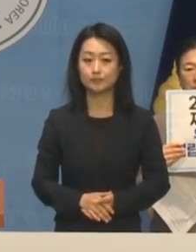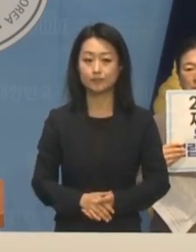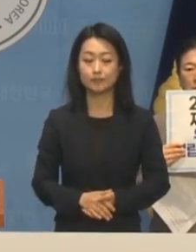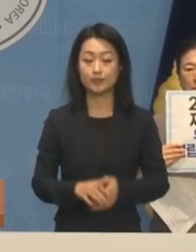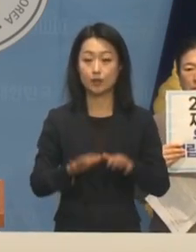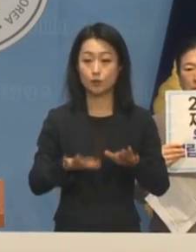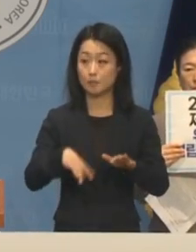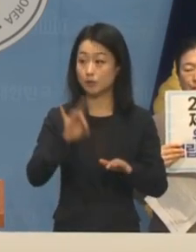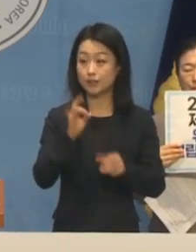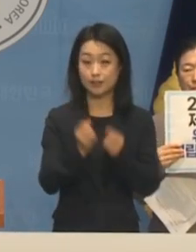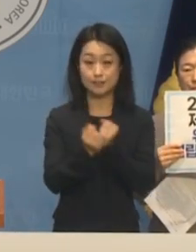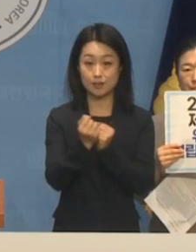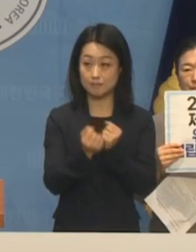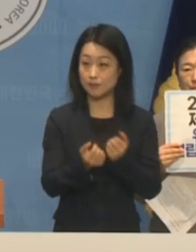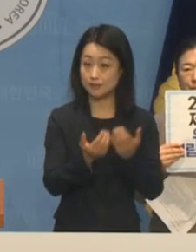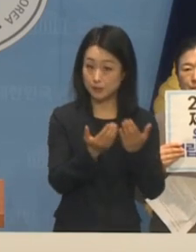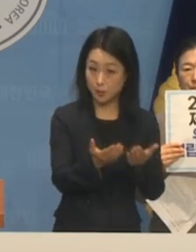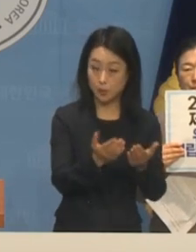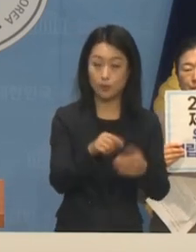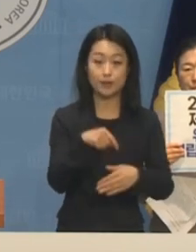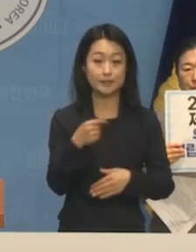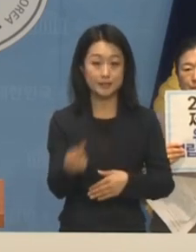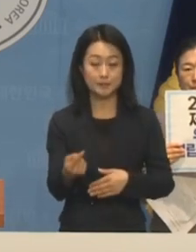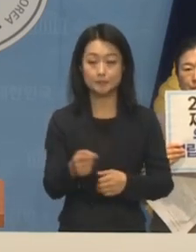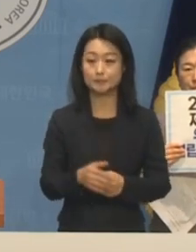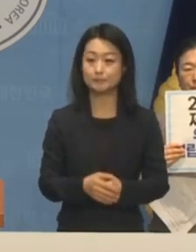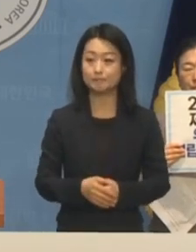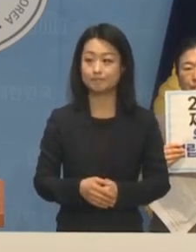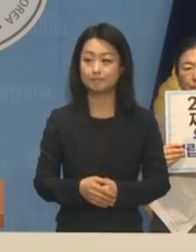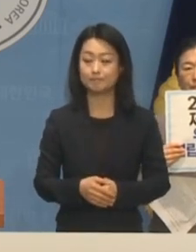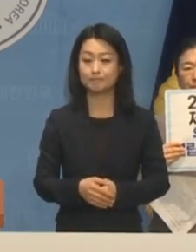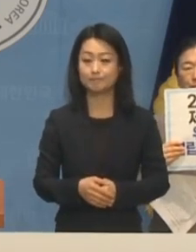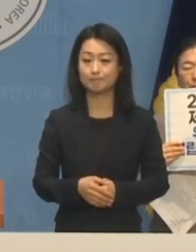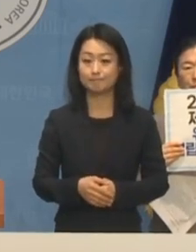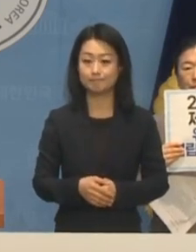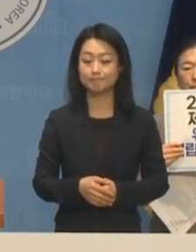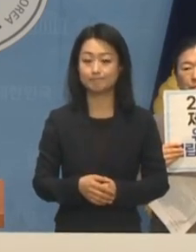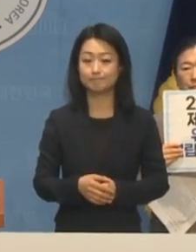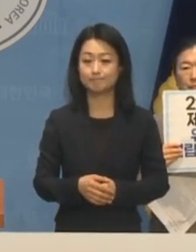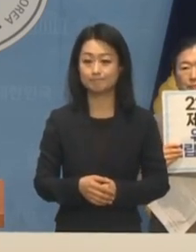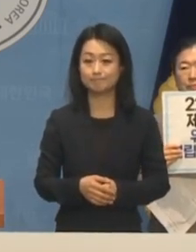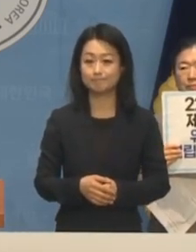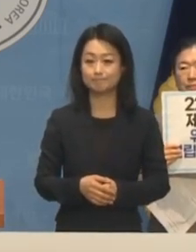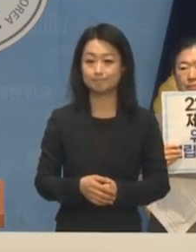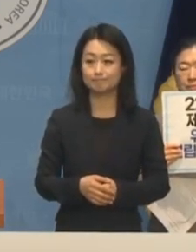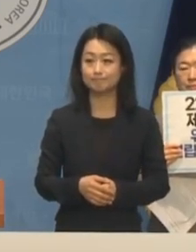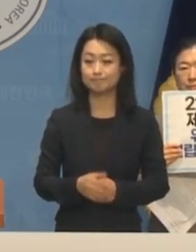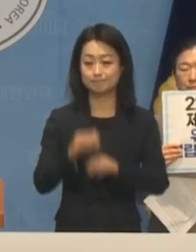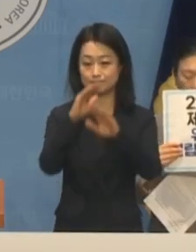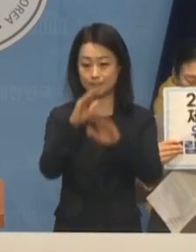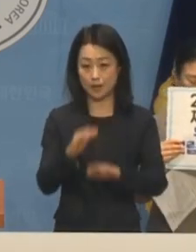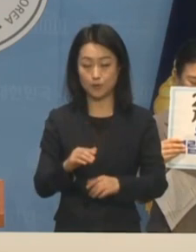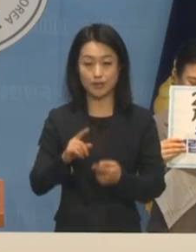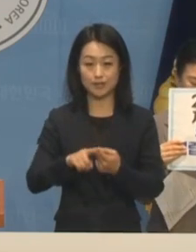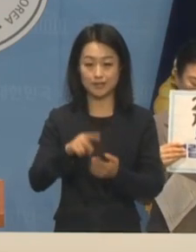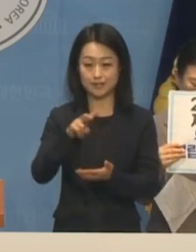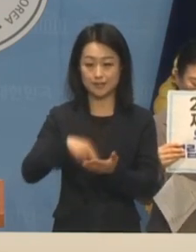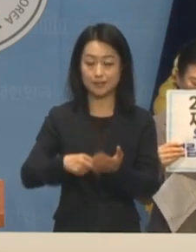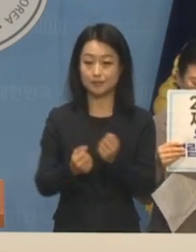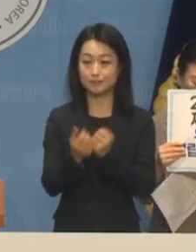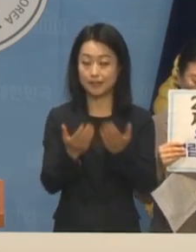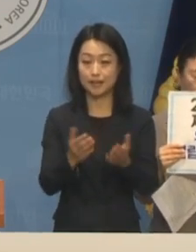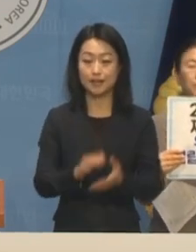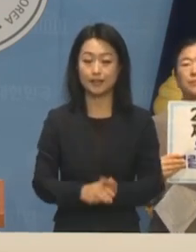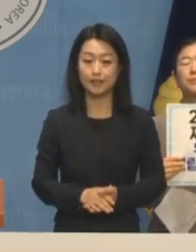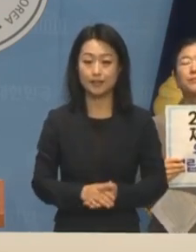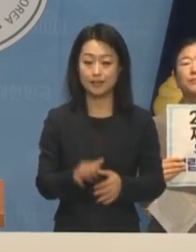취지 말씀을 하실 거고요. 그리고 회견문을 낭독하는 순으로 진행을 하겠습니다. 먼저 오신 분들